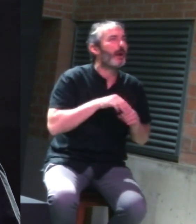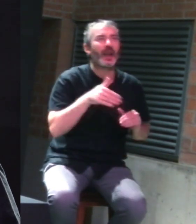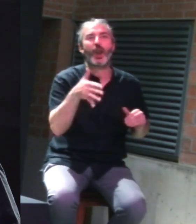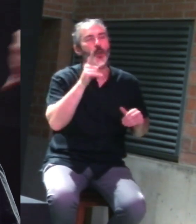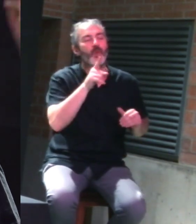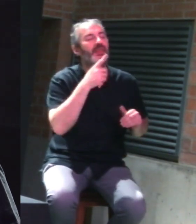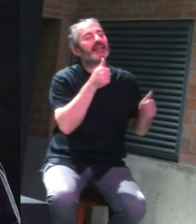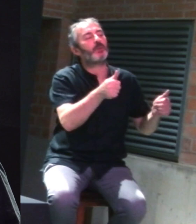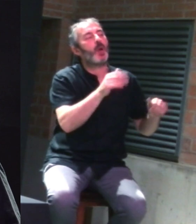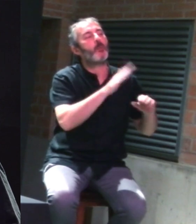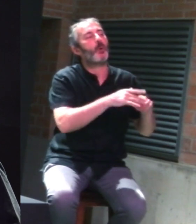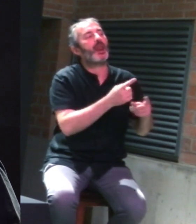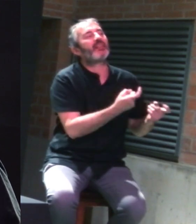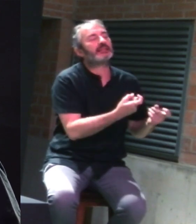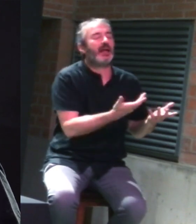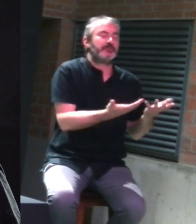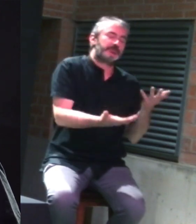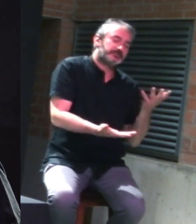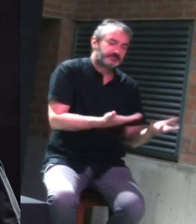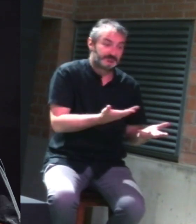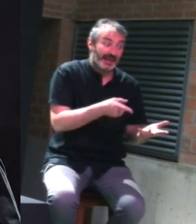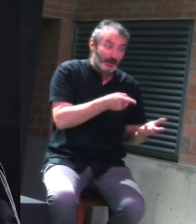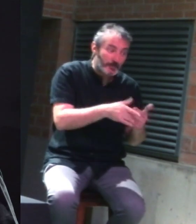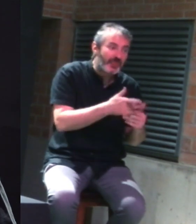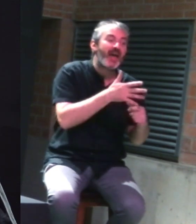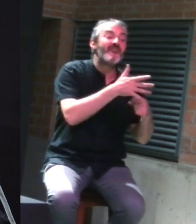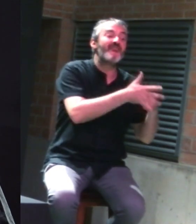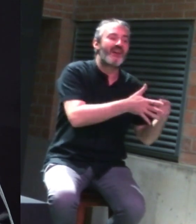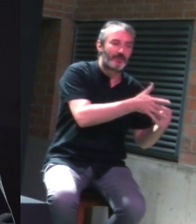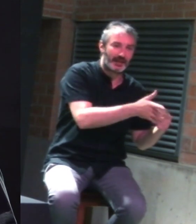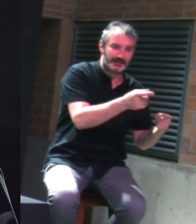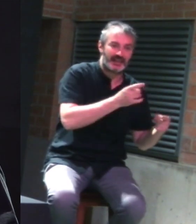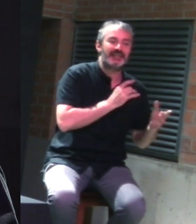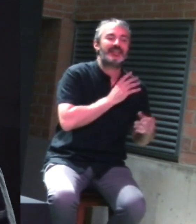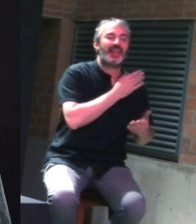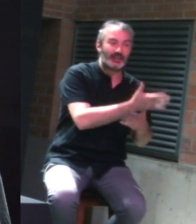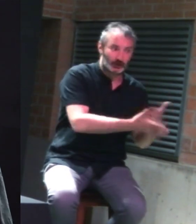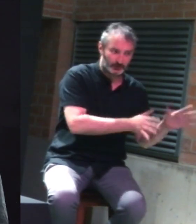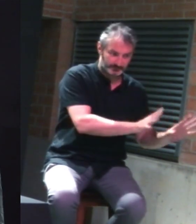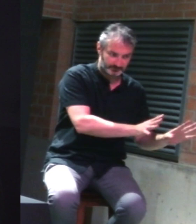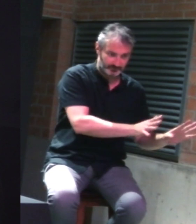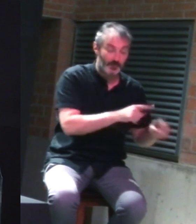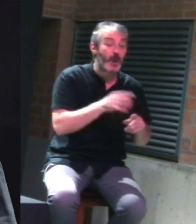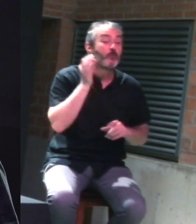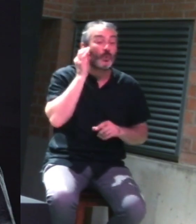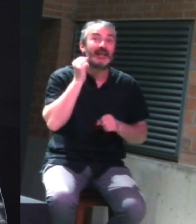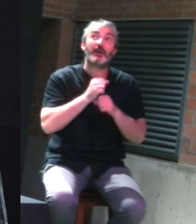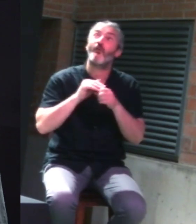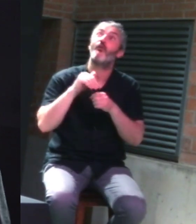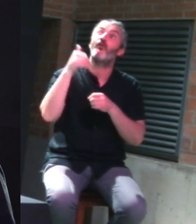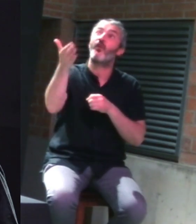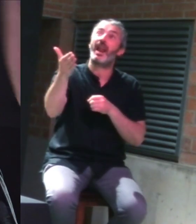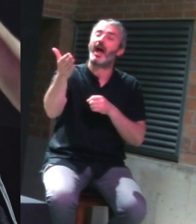en el ámbito de las fábricas, del trabajo, del sindicalismo incluso, etc. Que el trabajo de las mujeres fuera de casa